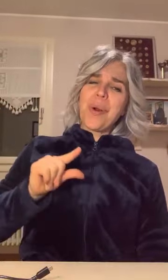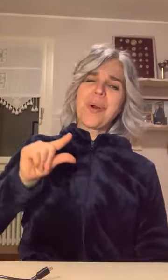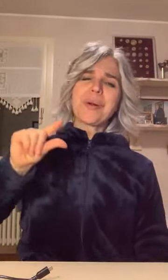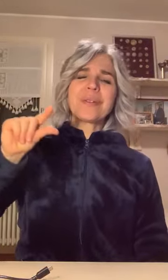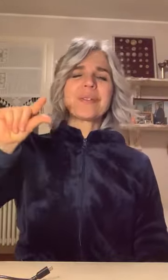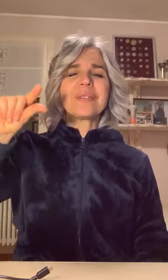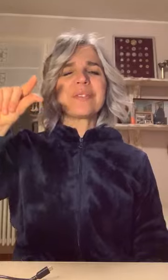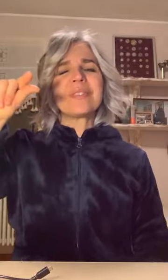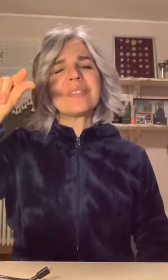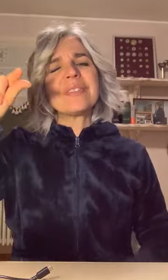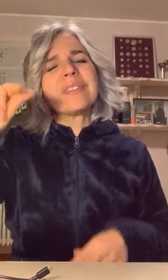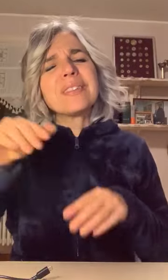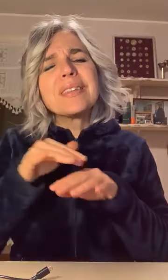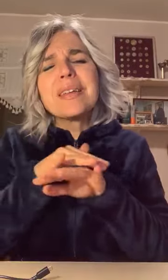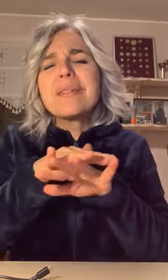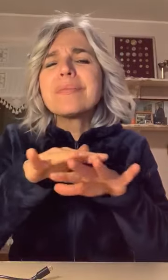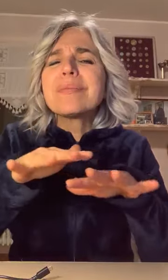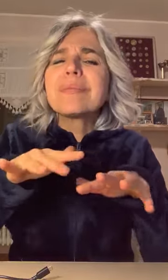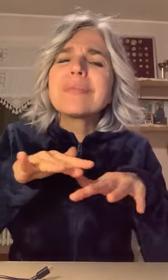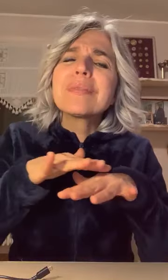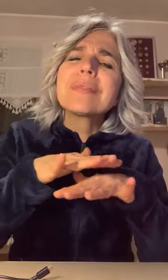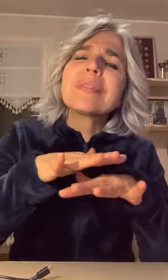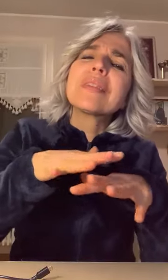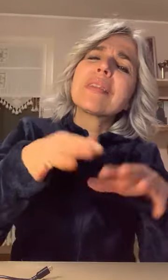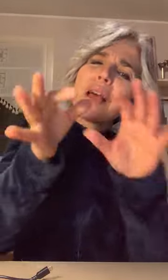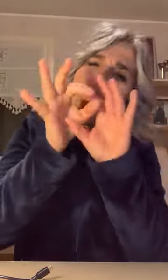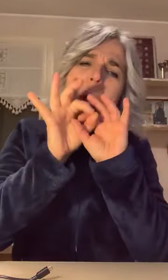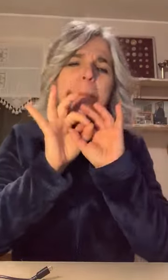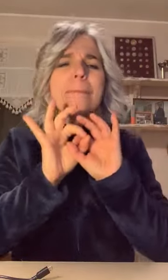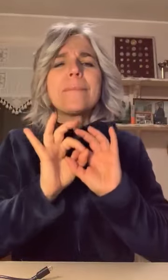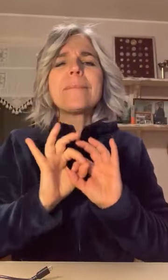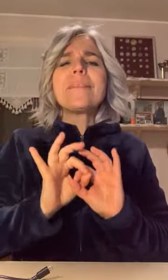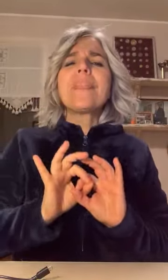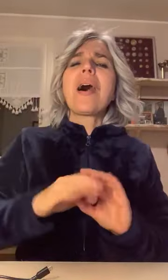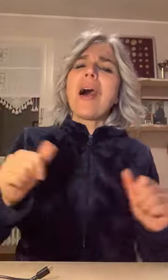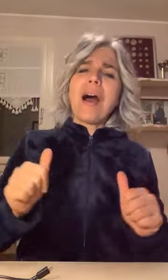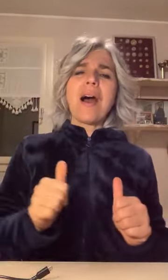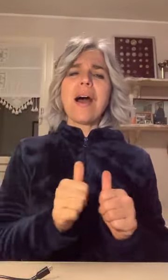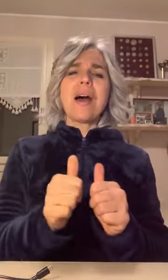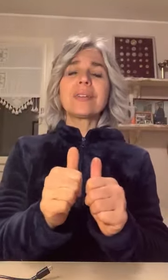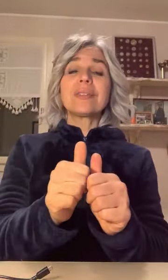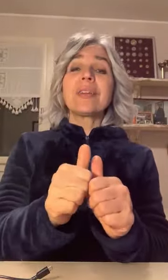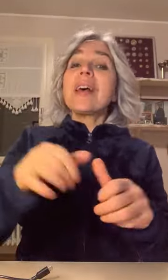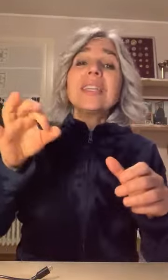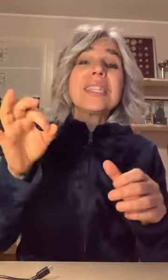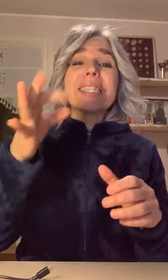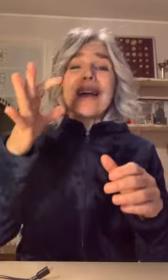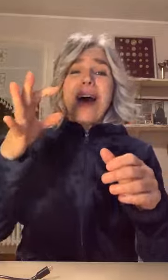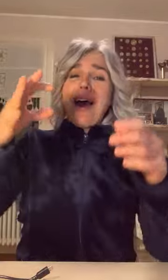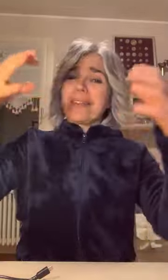te, oh Dio, quando la tempesta